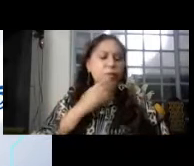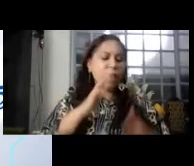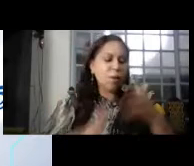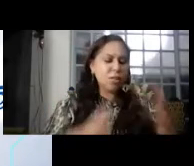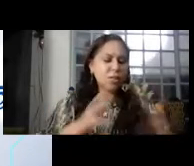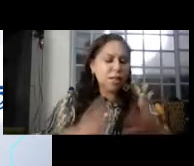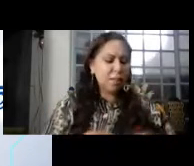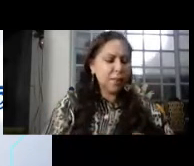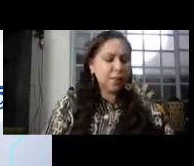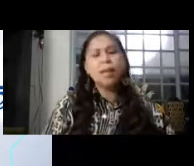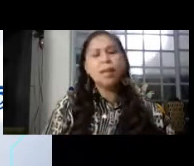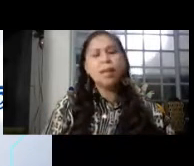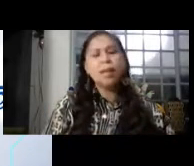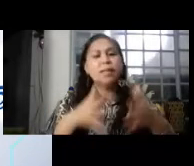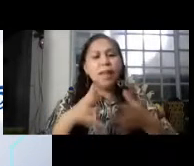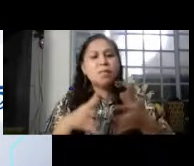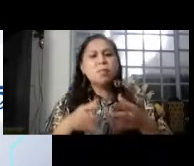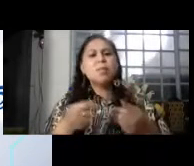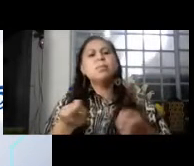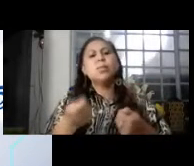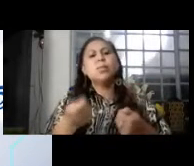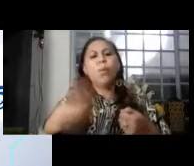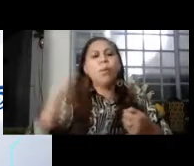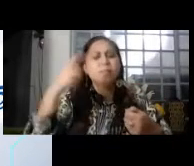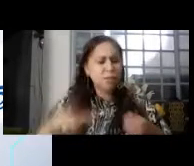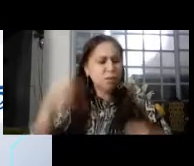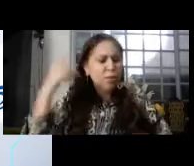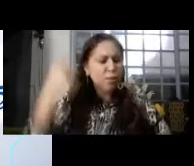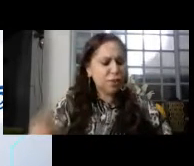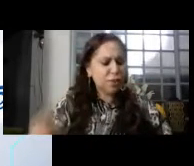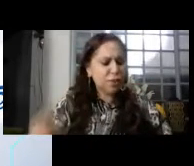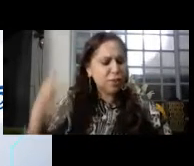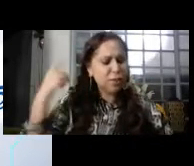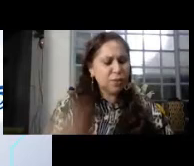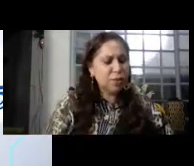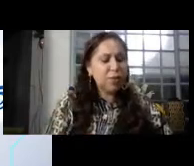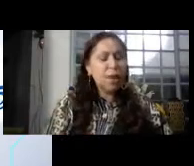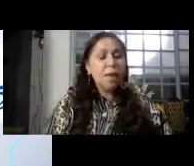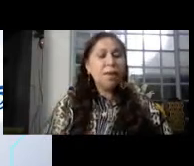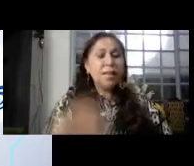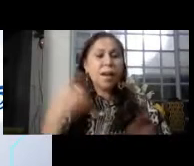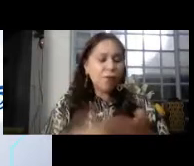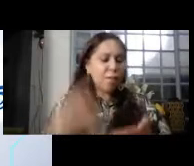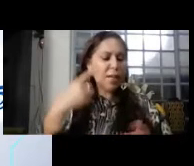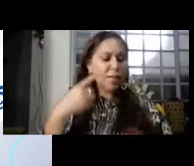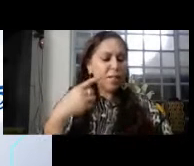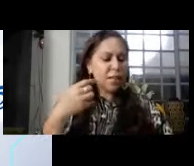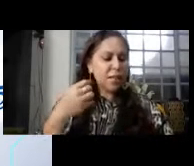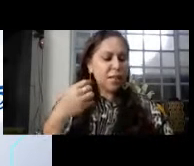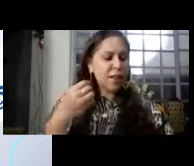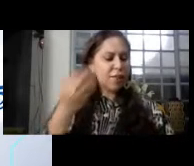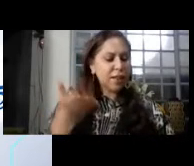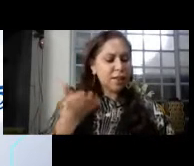surdos gostam de repetir, né? As mesmas coisas, de novo, de novo, de novo. Mas é a forma que eles têm